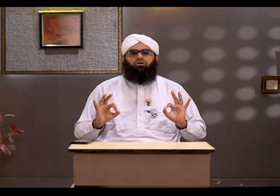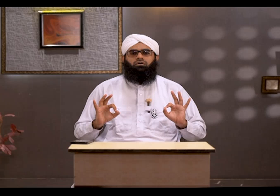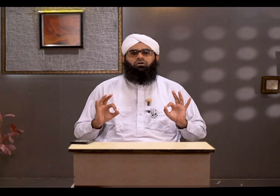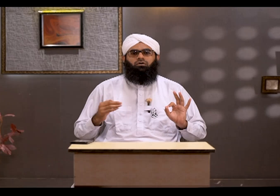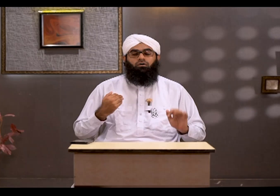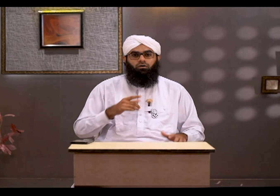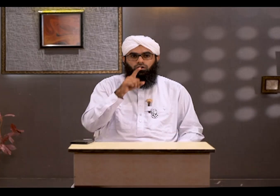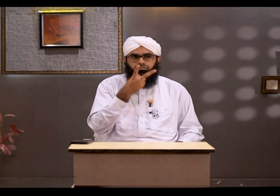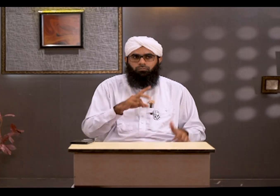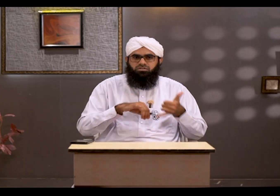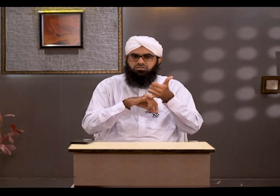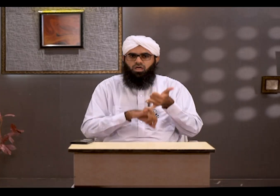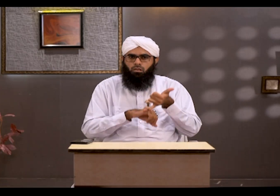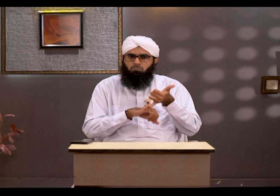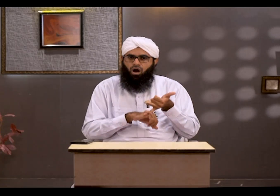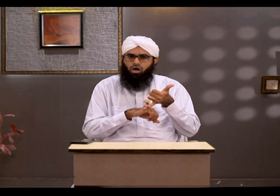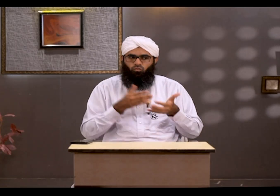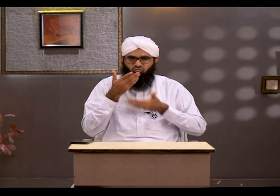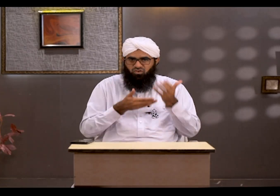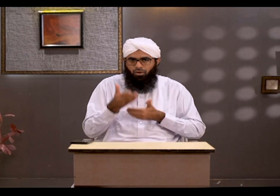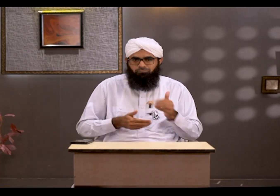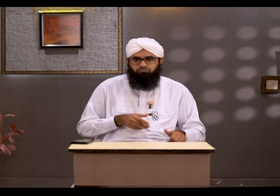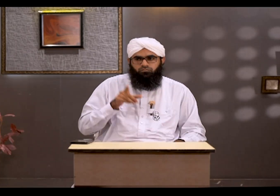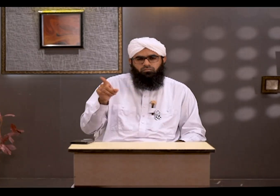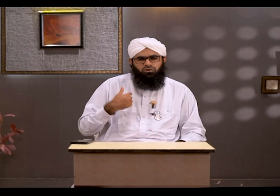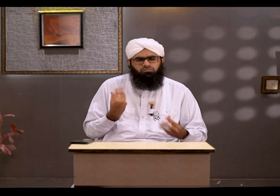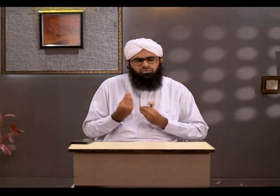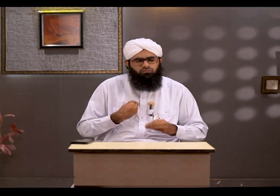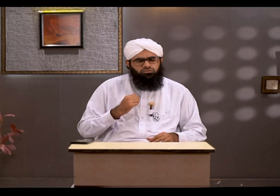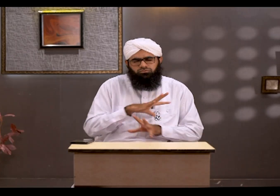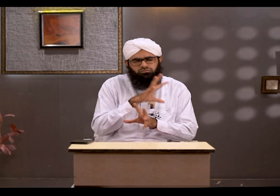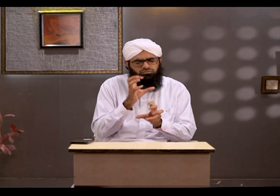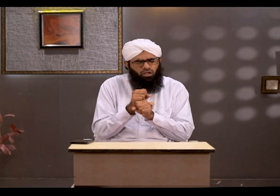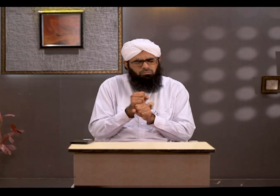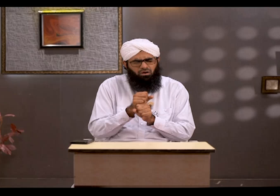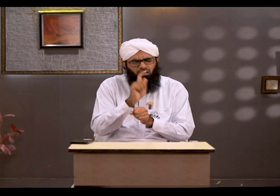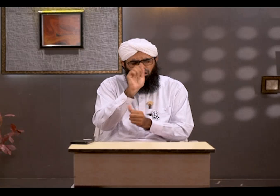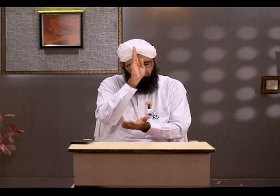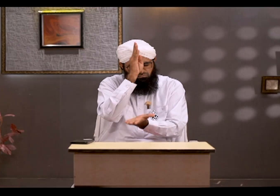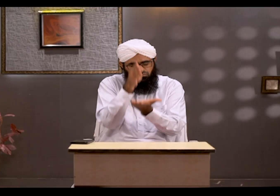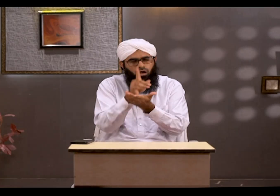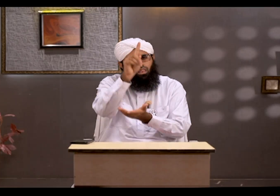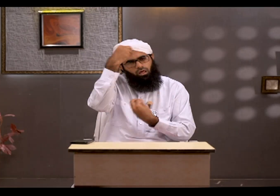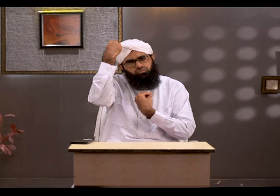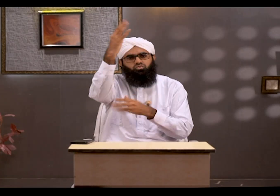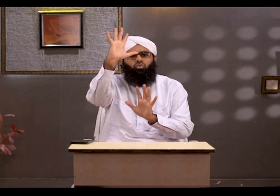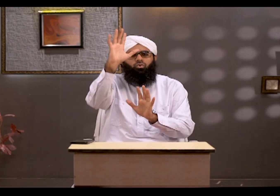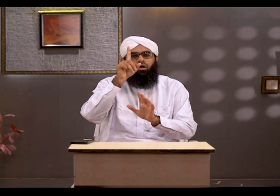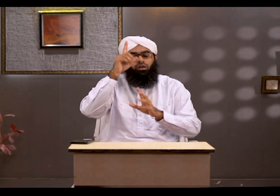خواب ہمیں اپنے رب سے توکل کا درس دیتا ہے کہ ہم اپنے تمام معاملات اللہ پاک کے سپرد کر دیں، اس کی رضا پر راضی